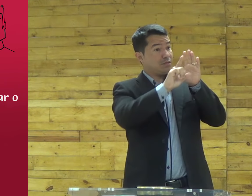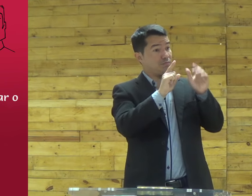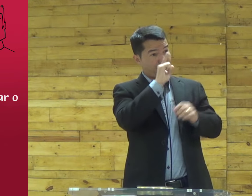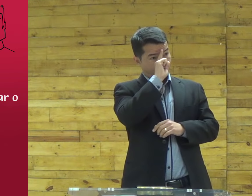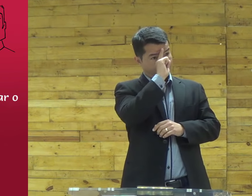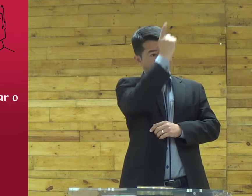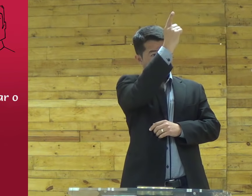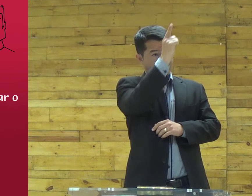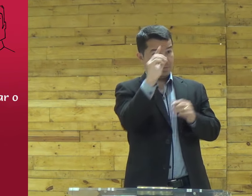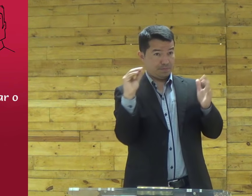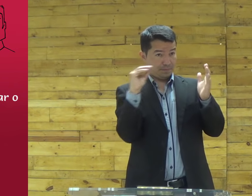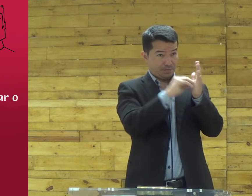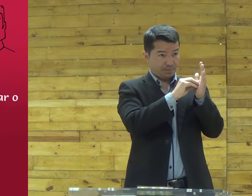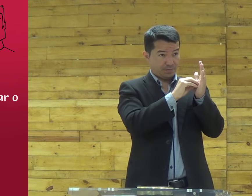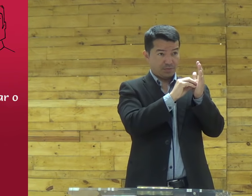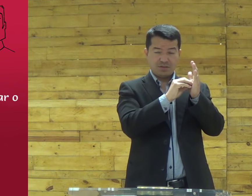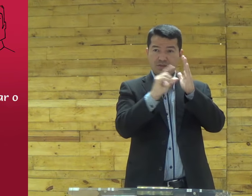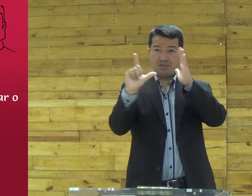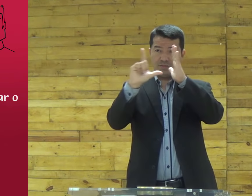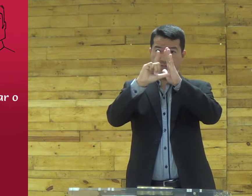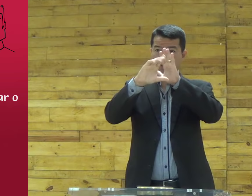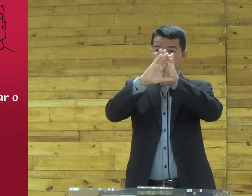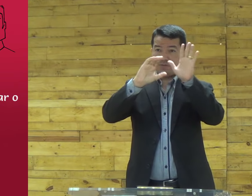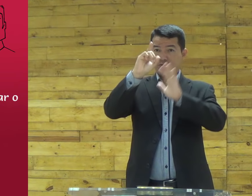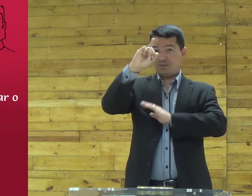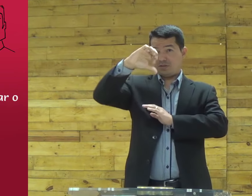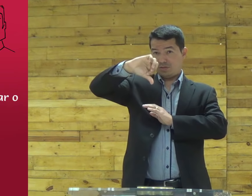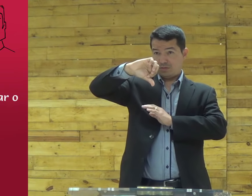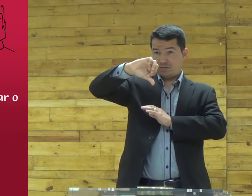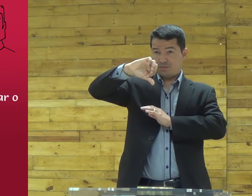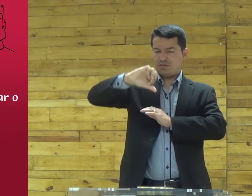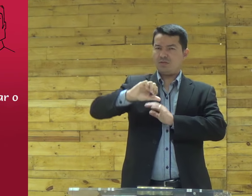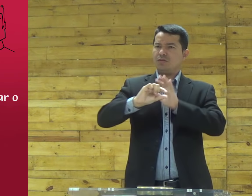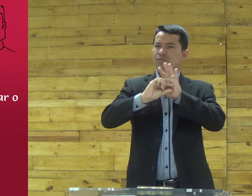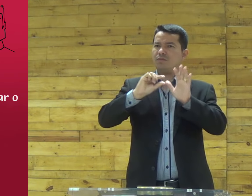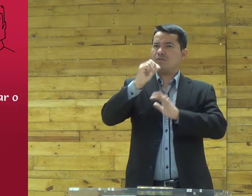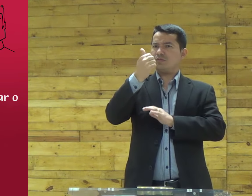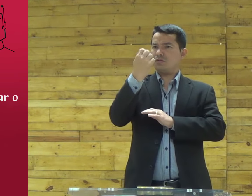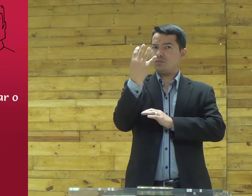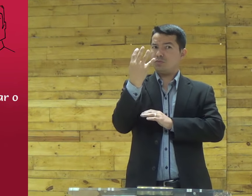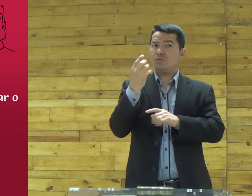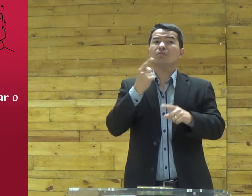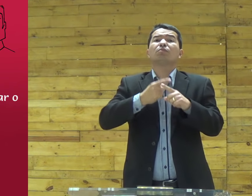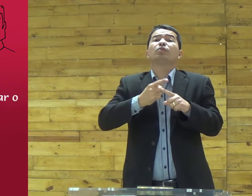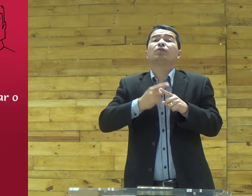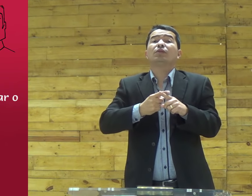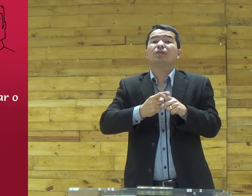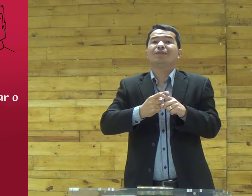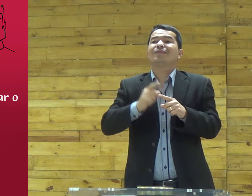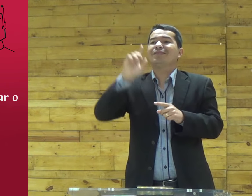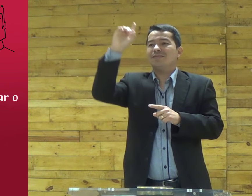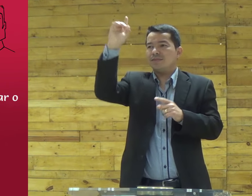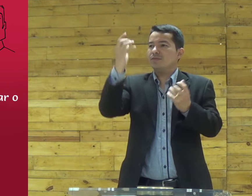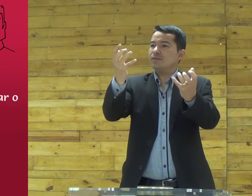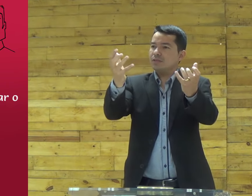surdo. Deus criou uma lei, né? Levítico, capítulo 19 versículo 14. Por que que ele criou essa